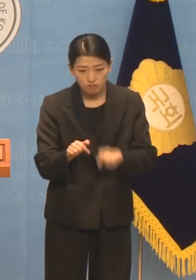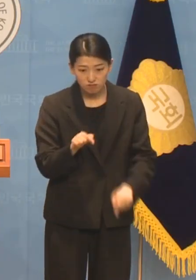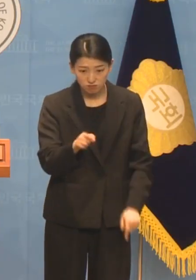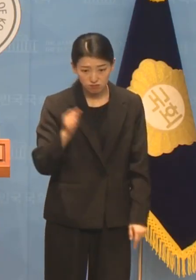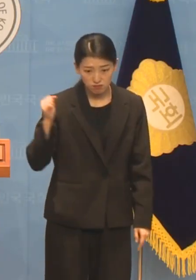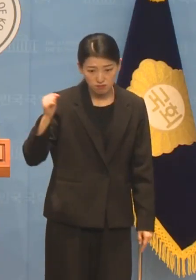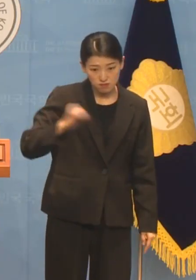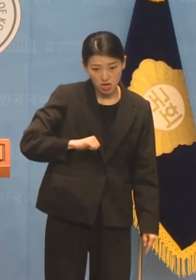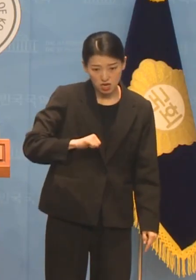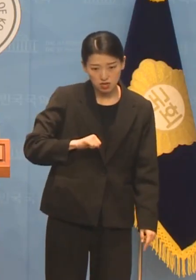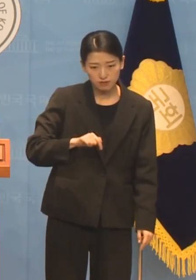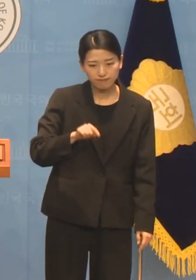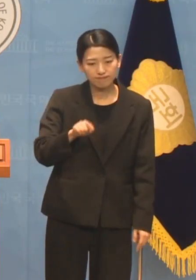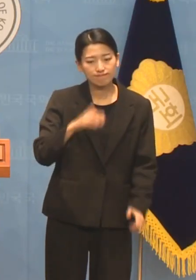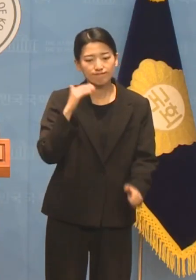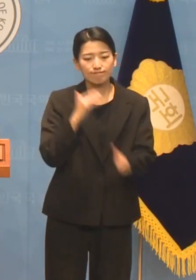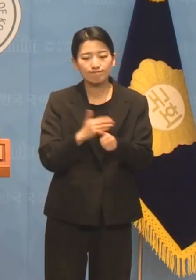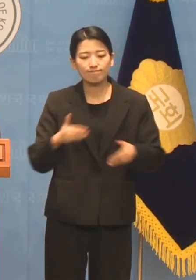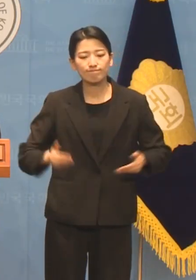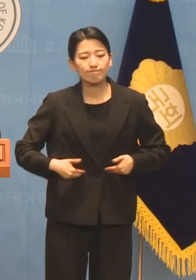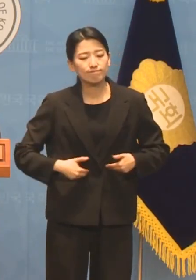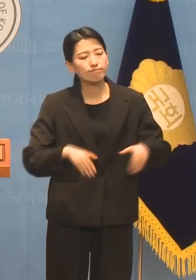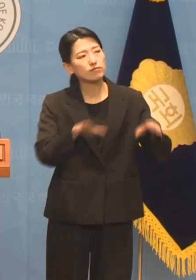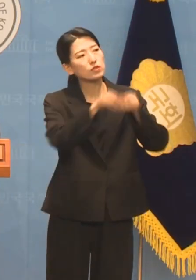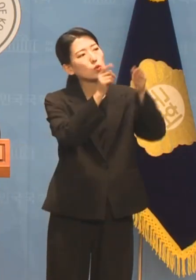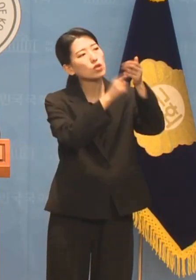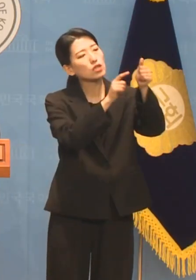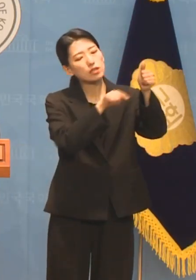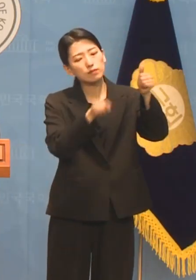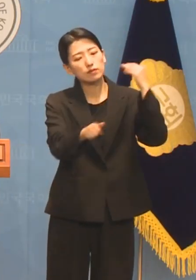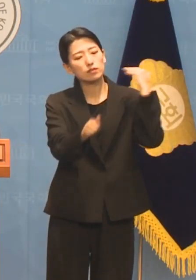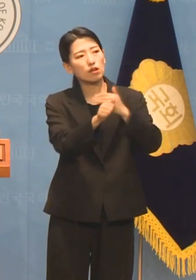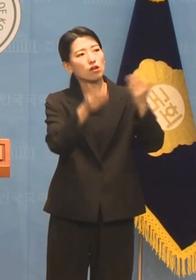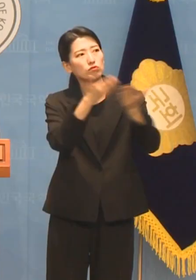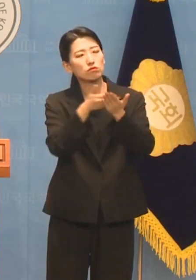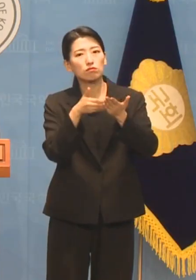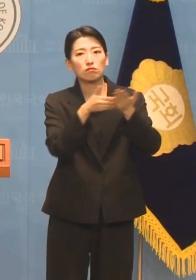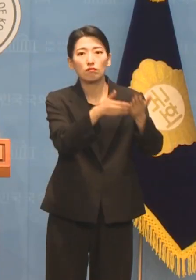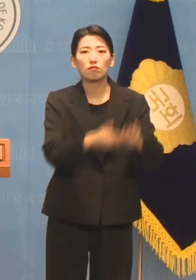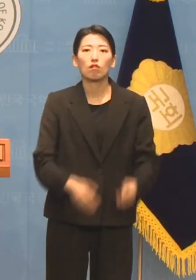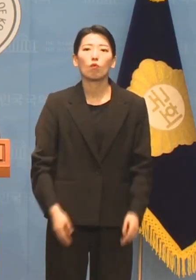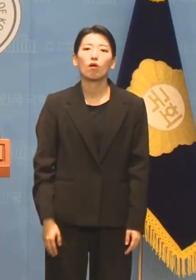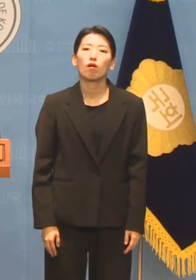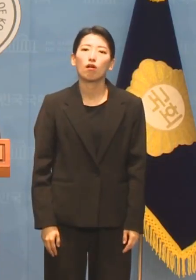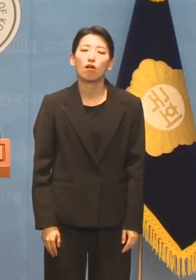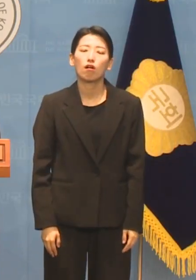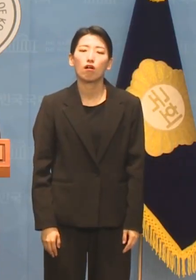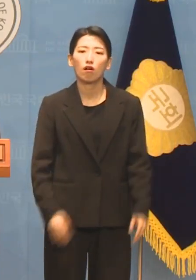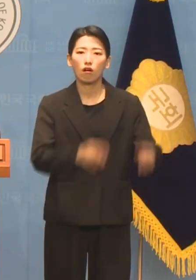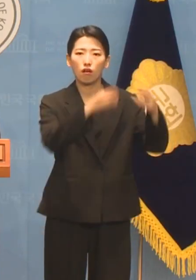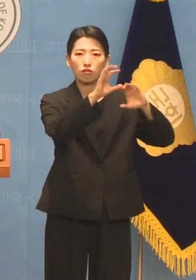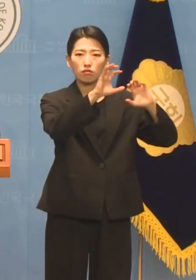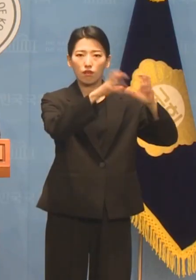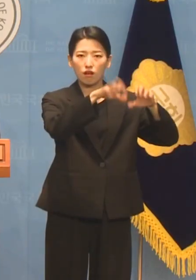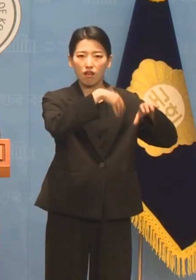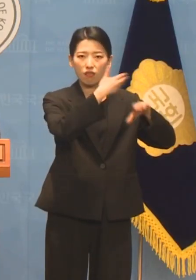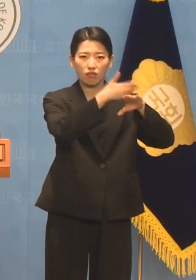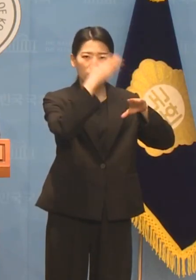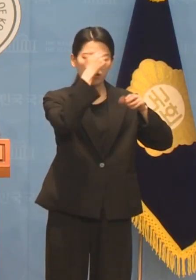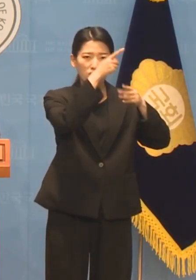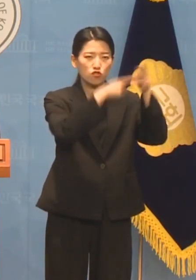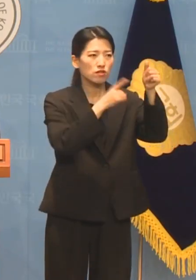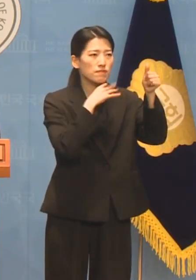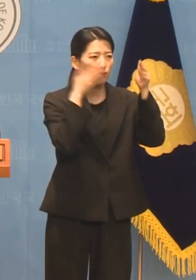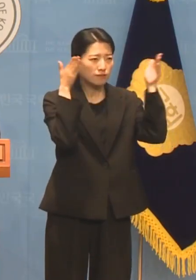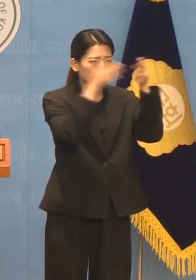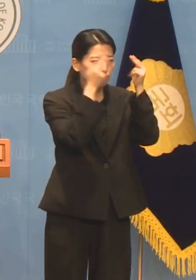징계안까지 한덕수 권한대행에게 내밀었습니다. 끝까지 내란 수계에게만 충성을 다하겠다는 몸부림입니다.